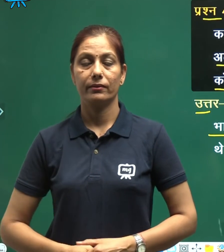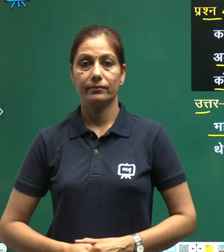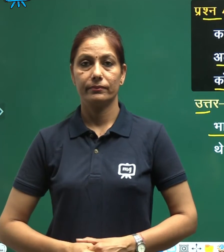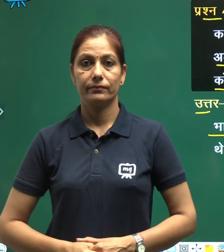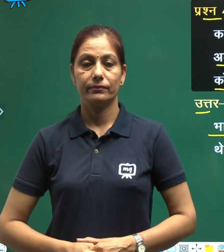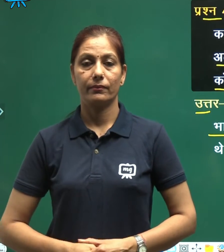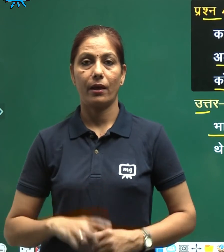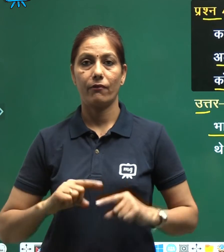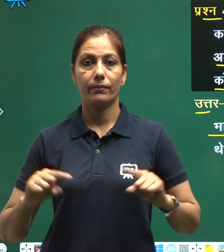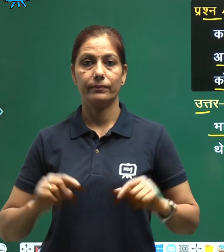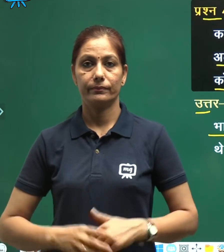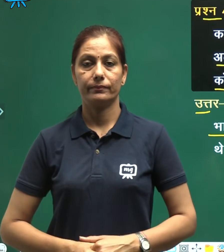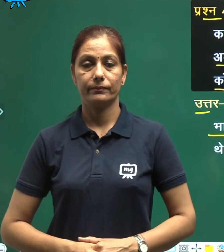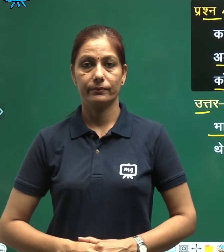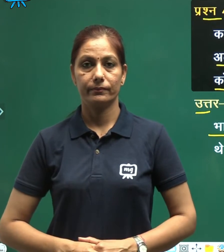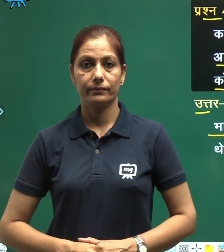एवं